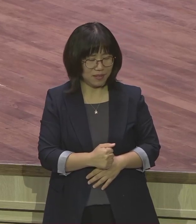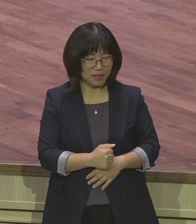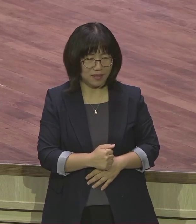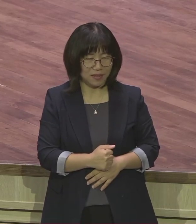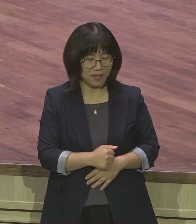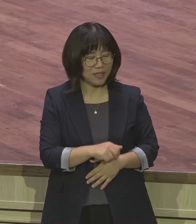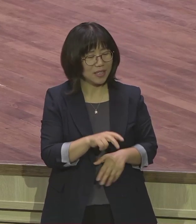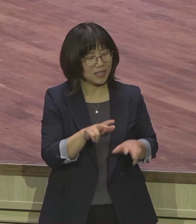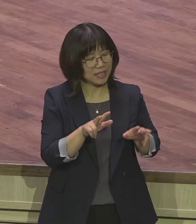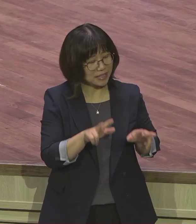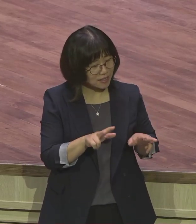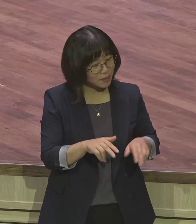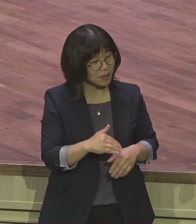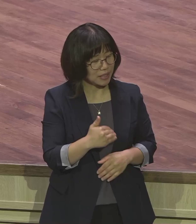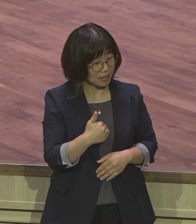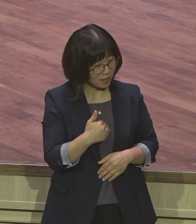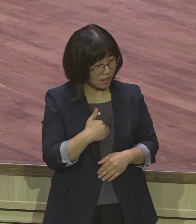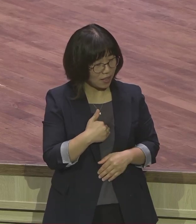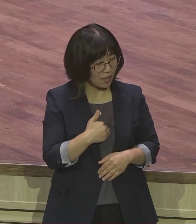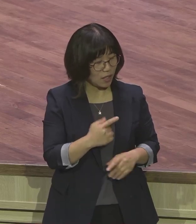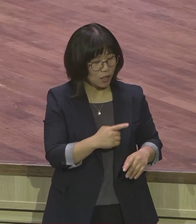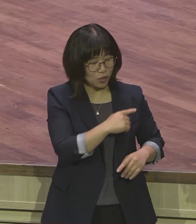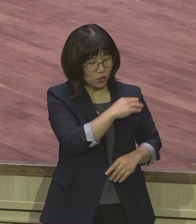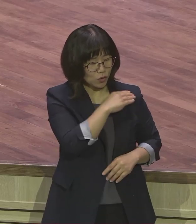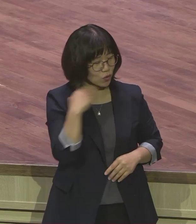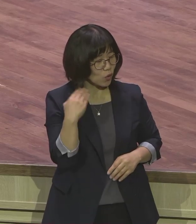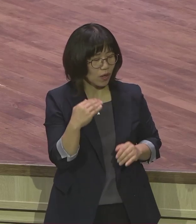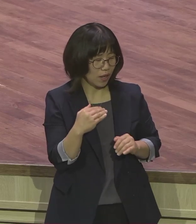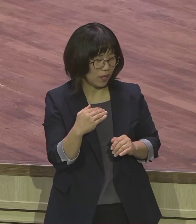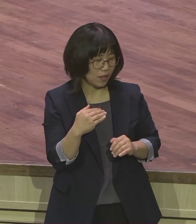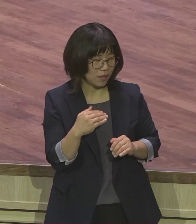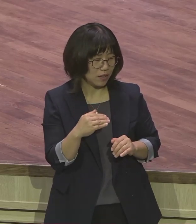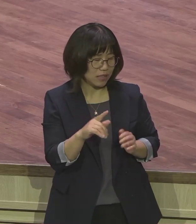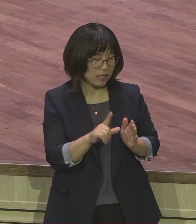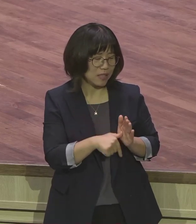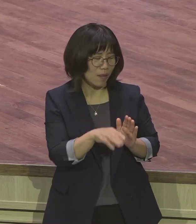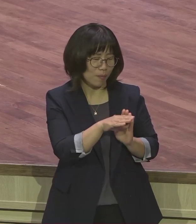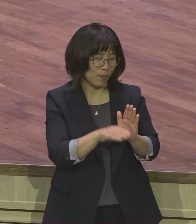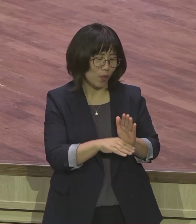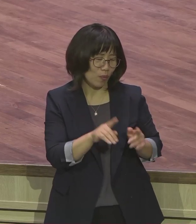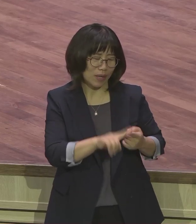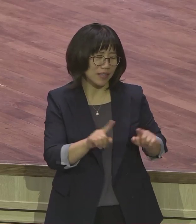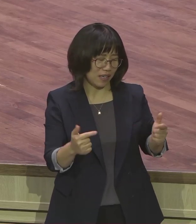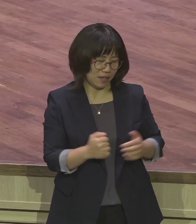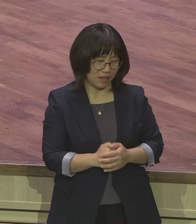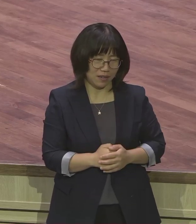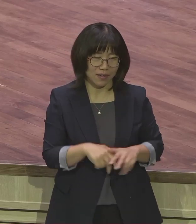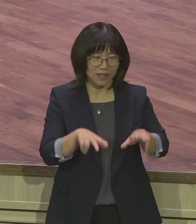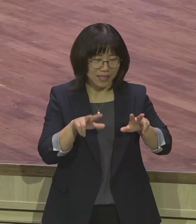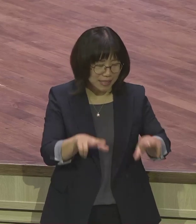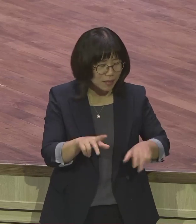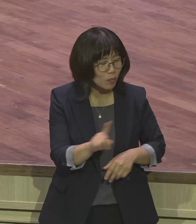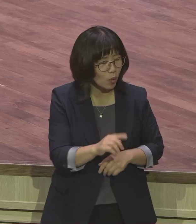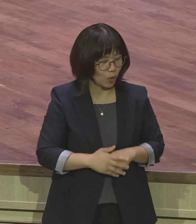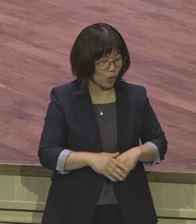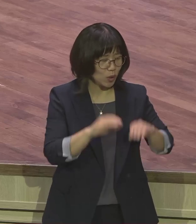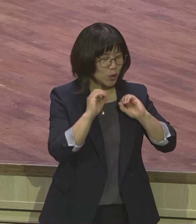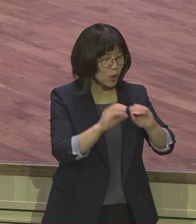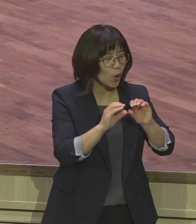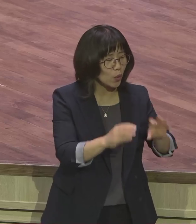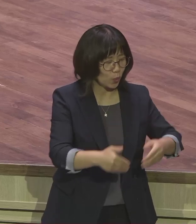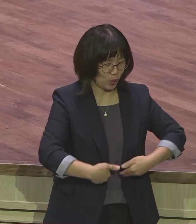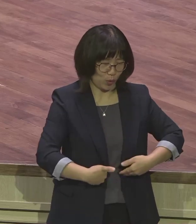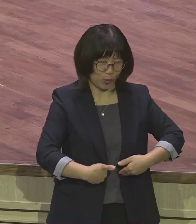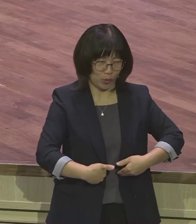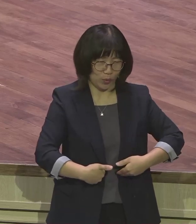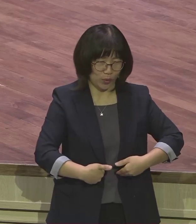말했어요 지금은 순교할 때가 아니라 전도할 때입니다 순교할 때가 되면 순교할